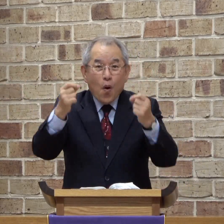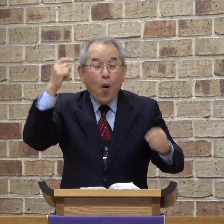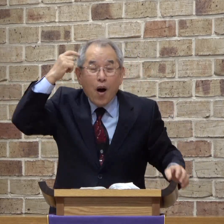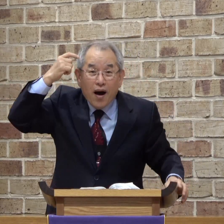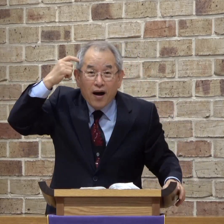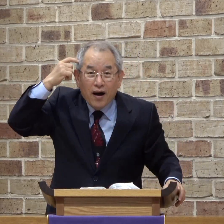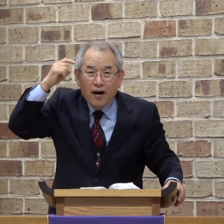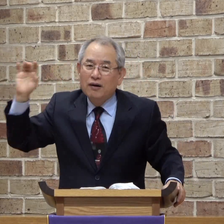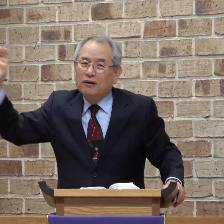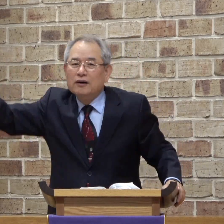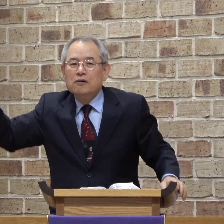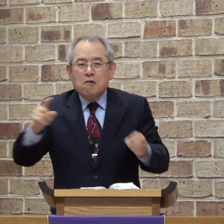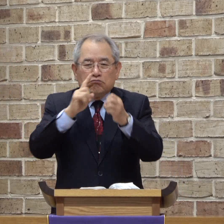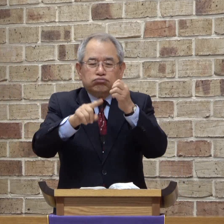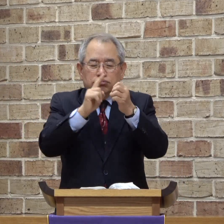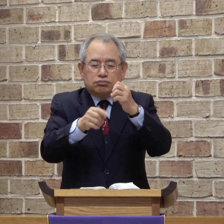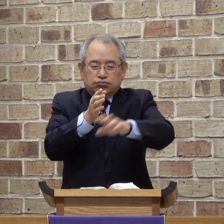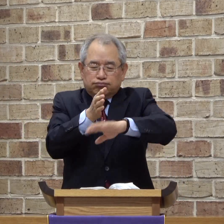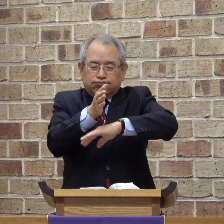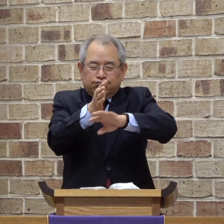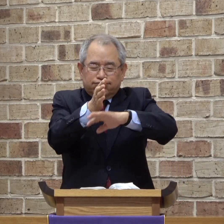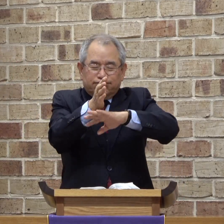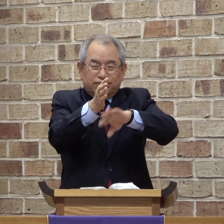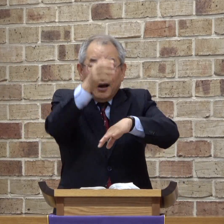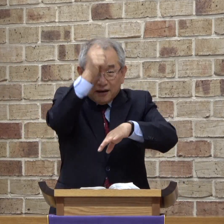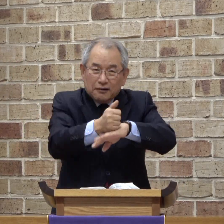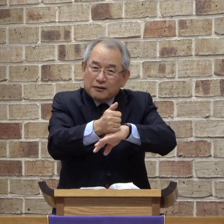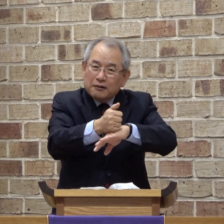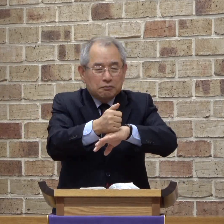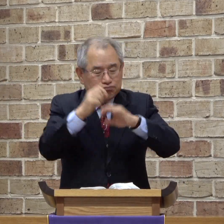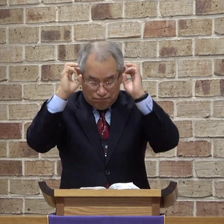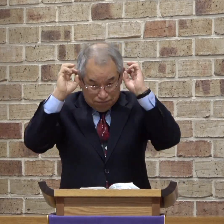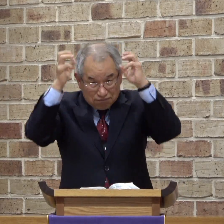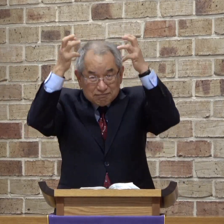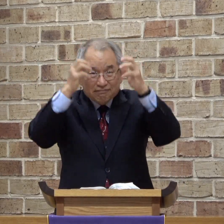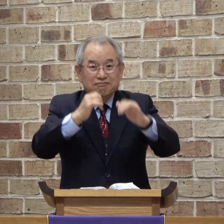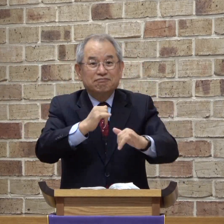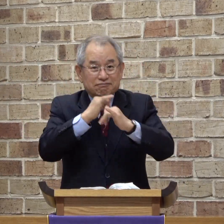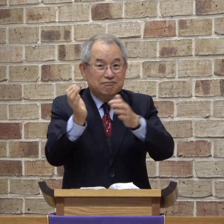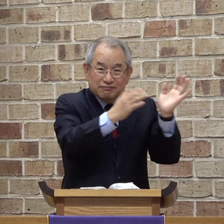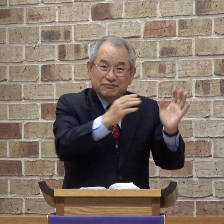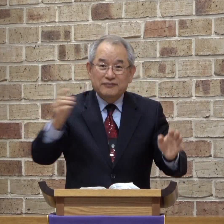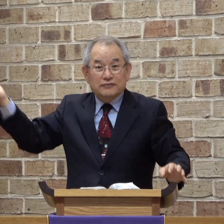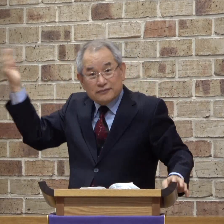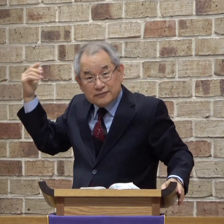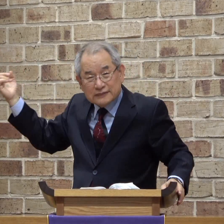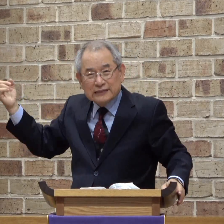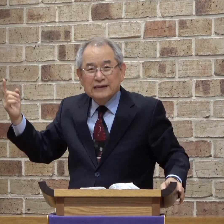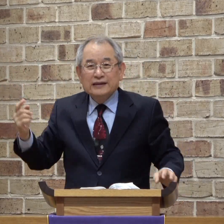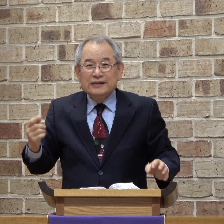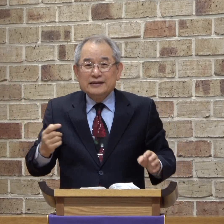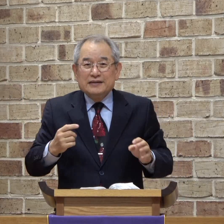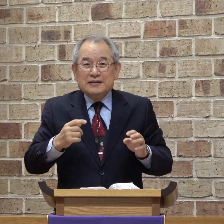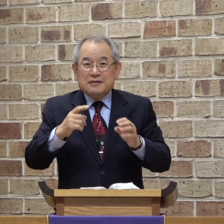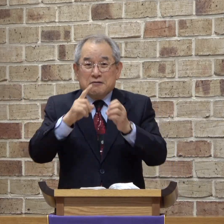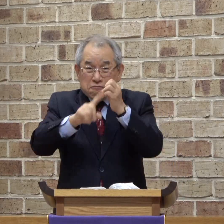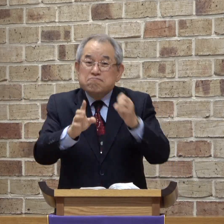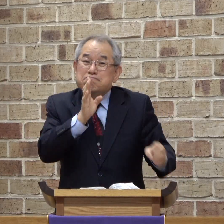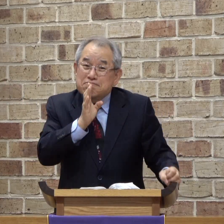있는데, 그분이 너무나 인기도 있고 유명하고 많은 사람들이 따랐고 영화배우부터 아주